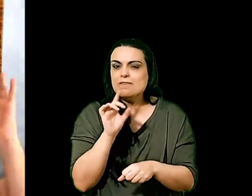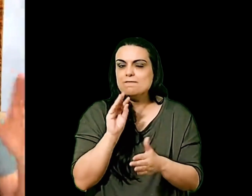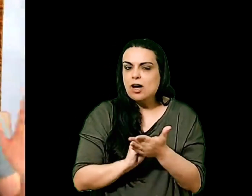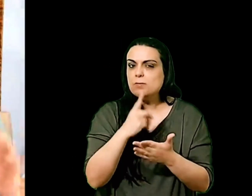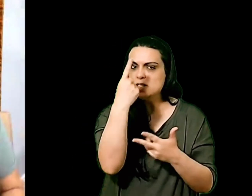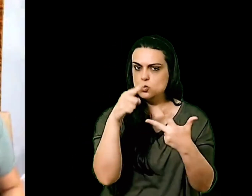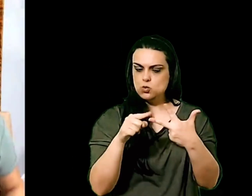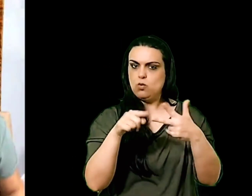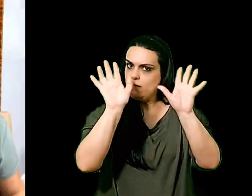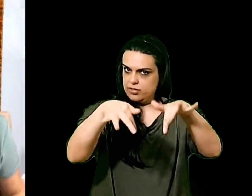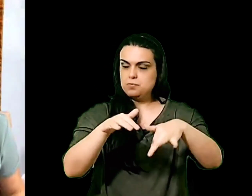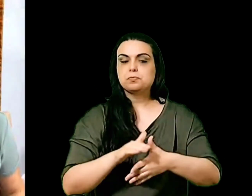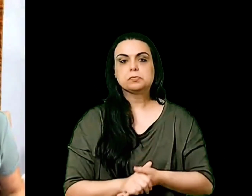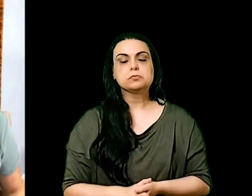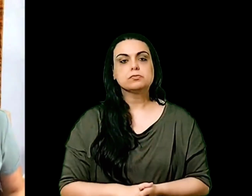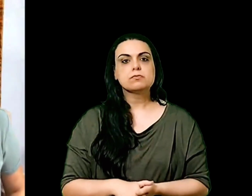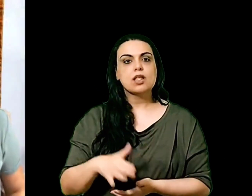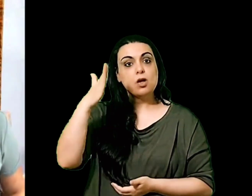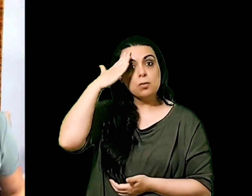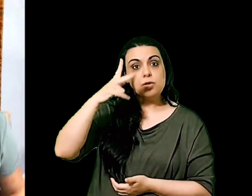comigo, só falta mais um e a gente encerra.